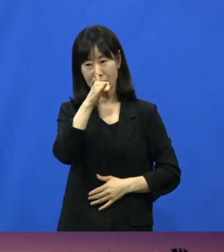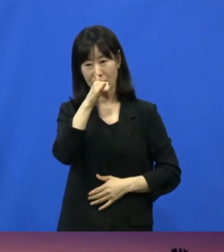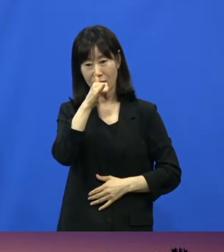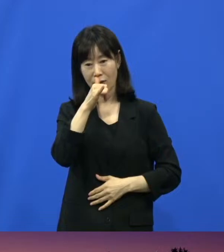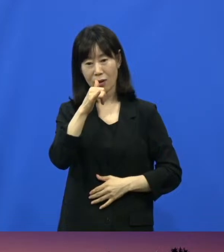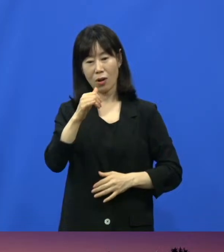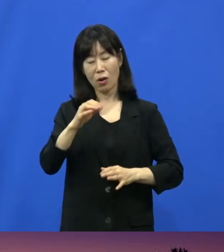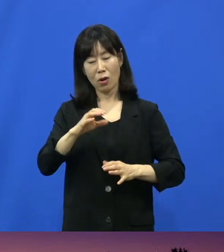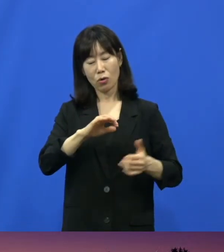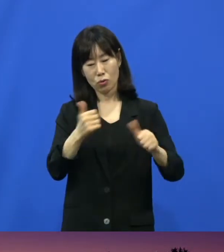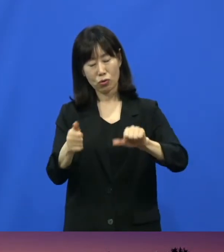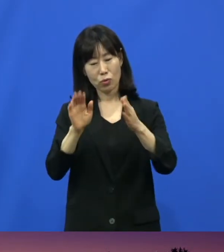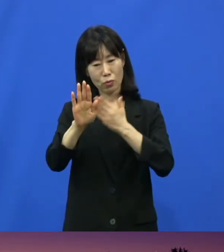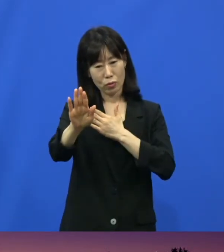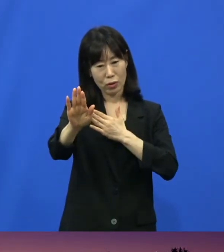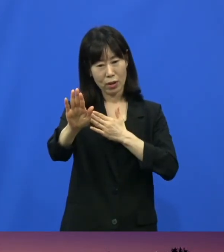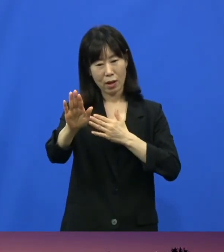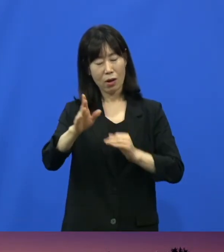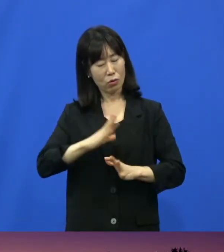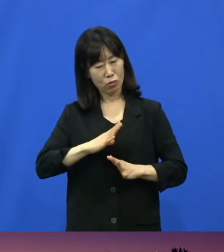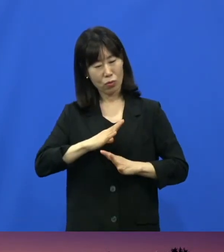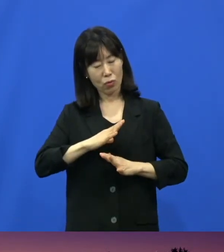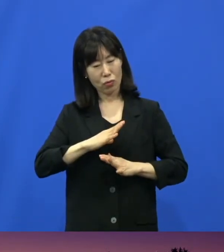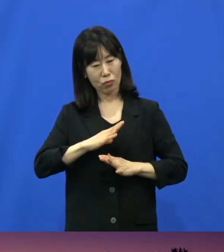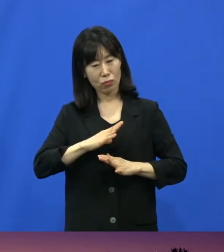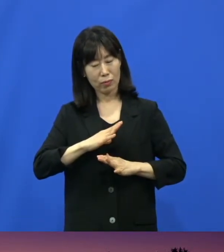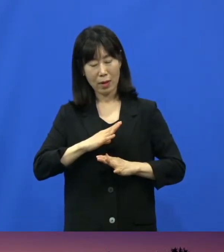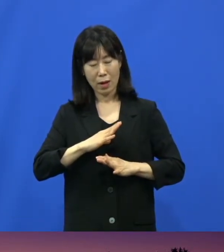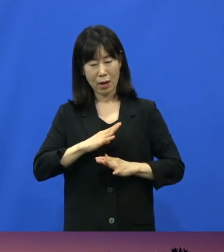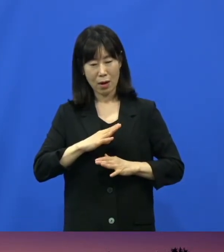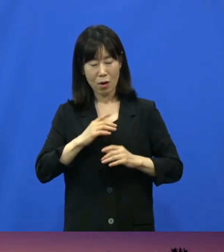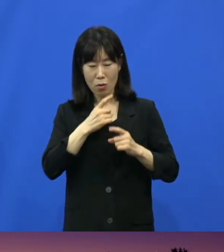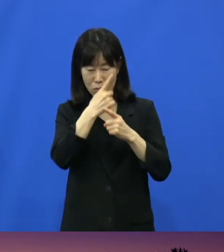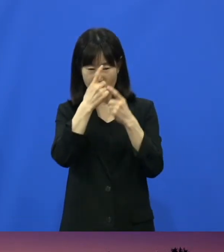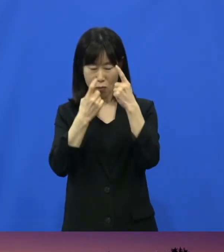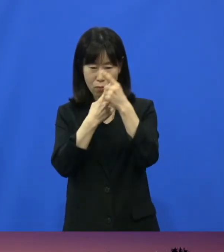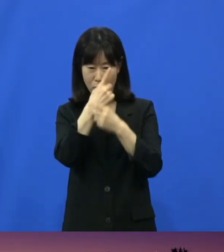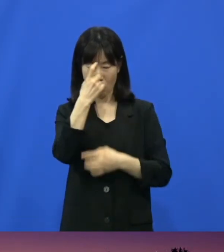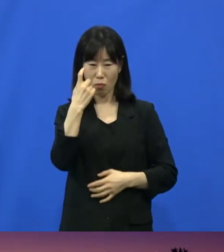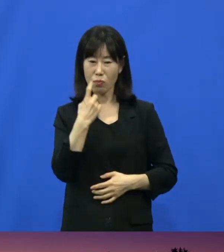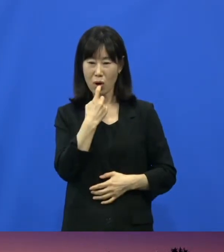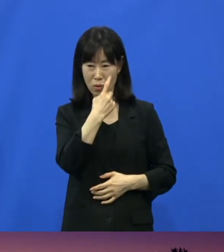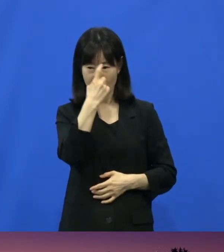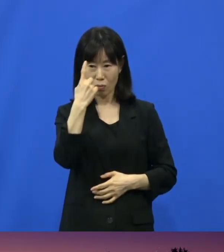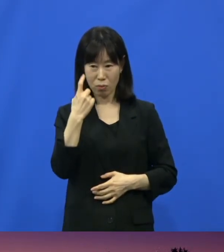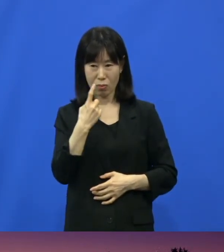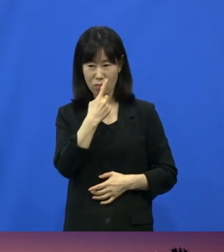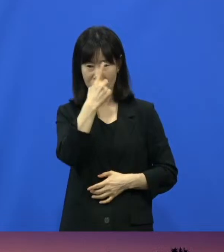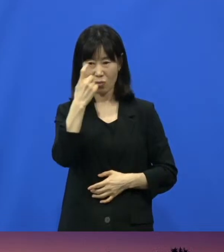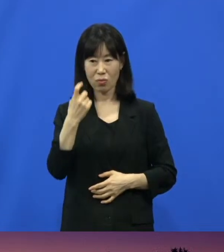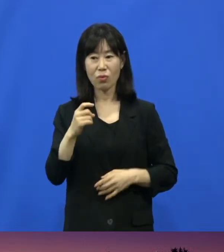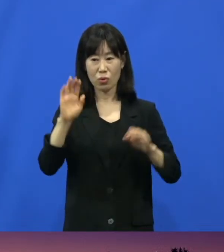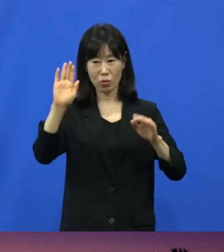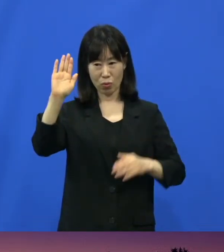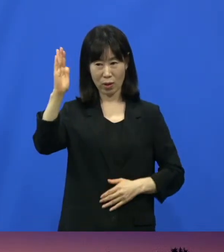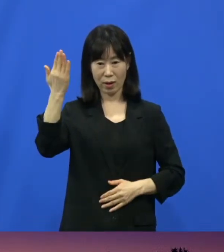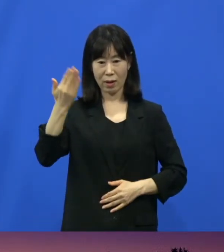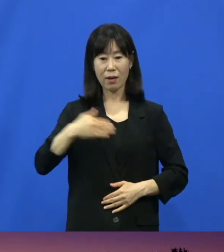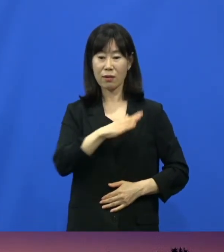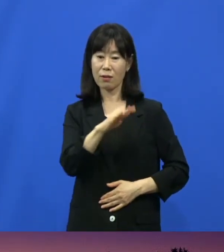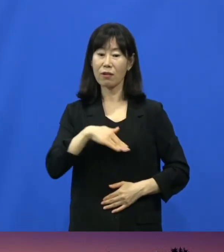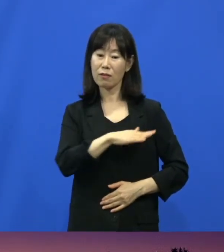주어질 그들에 대한 두려움이 그들을 사로잡고 있어요. 그러나 우리는 우리의 삶을 그분의 품에 안기는 것이죠.